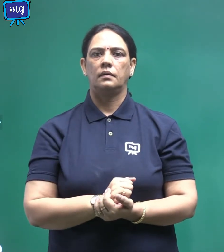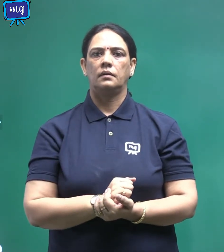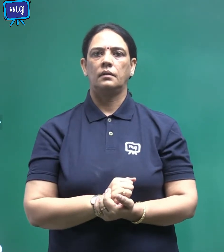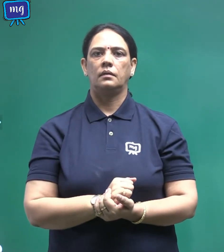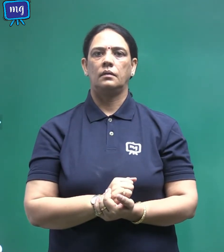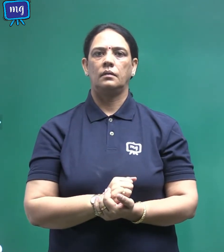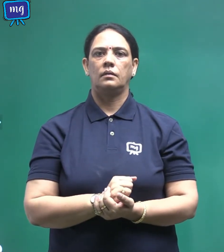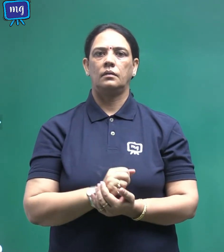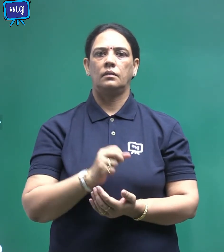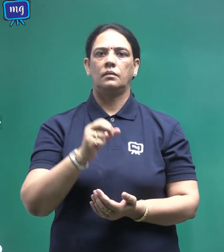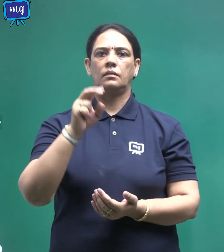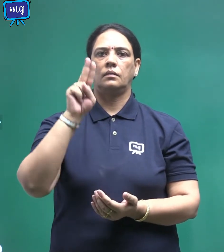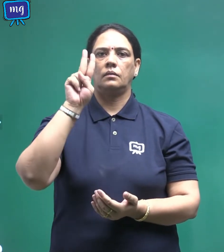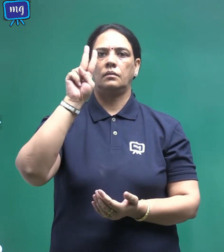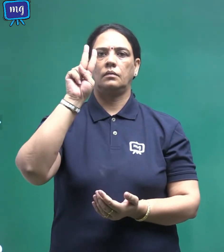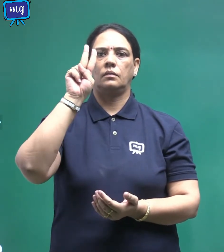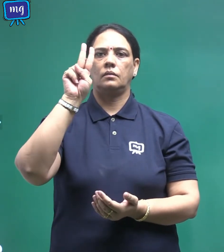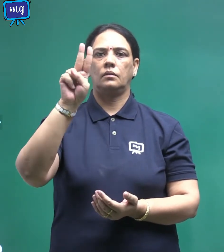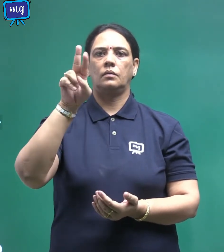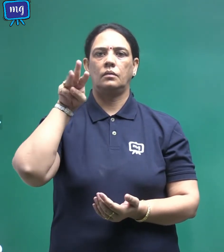200/3